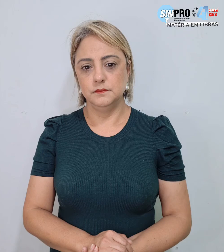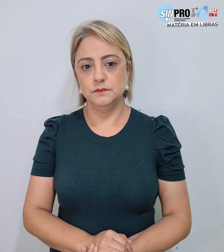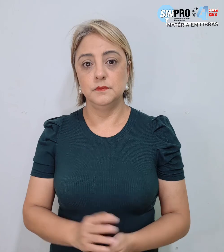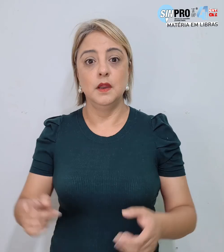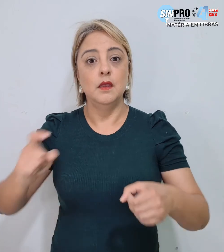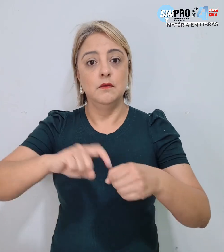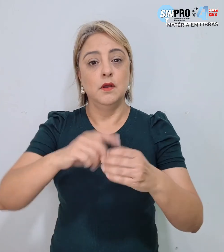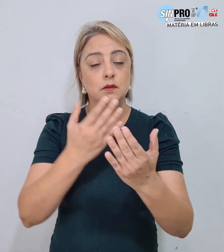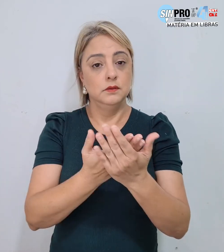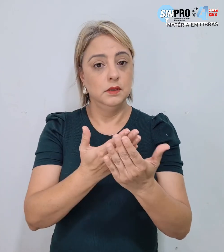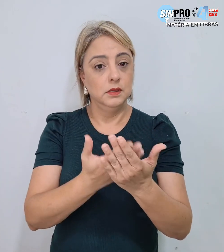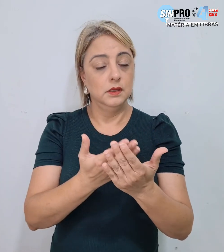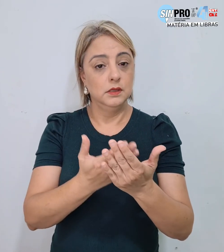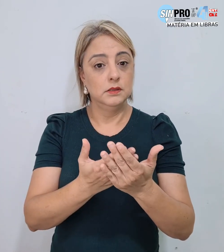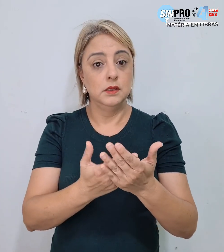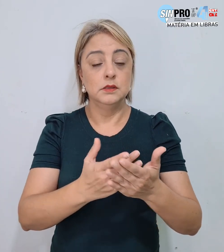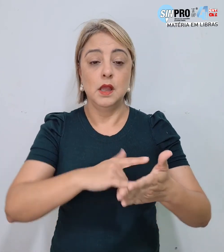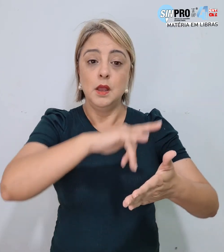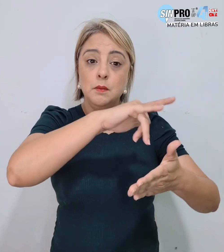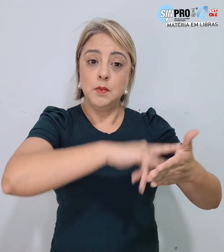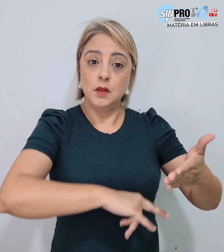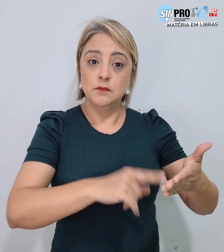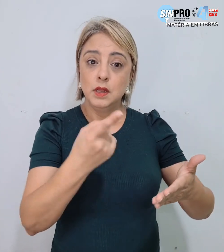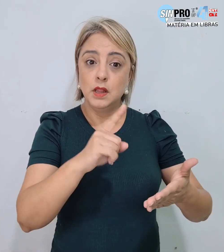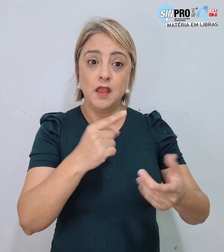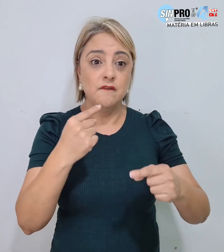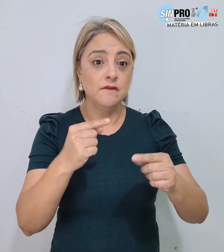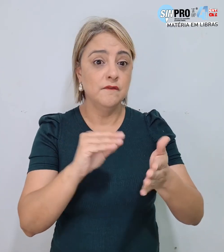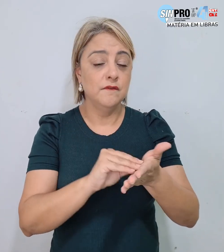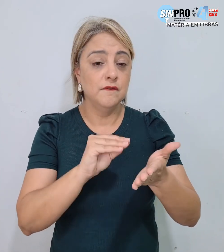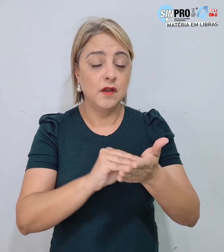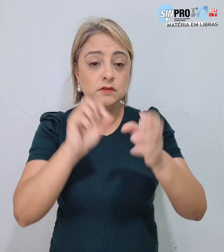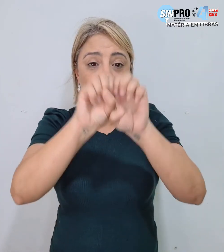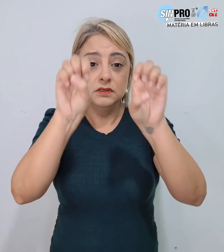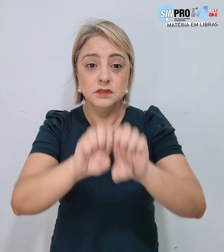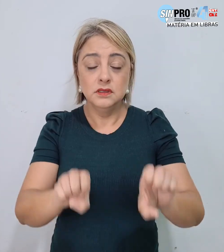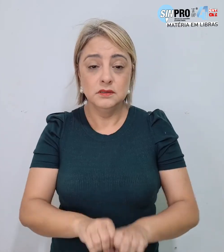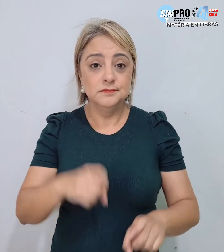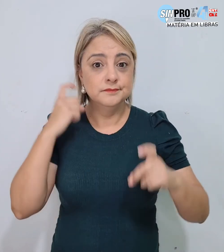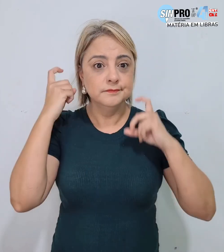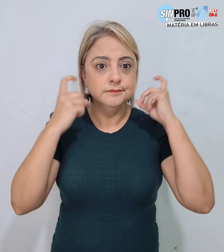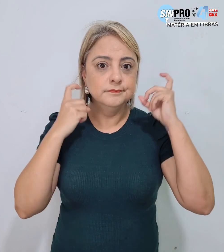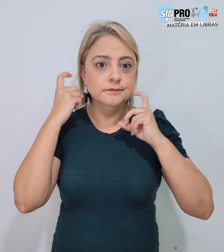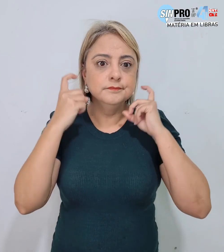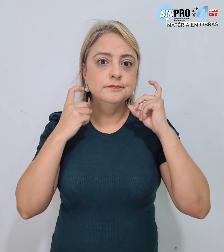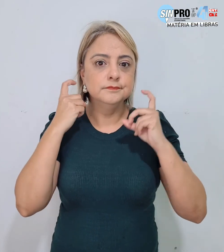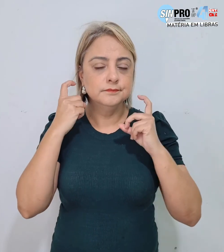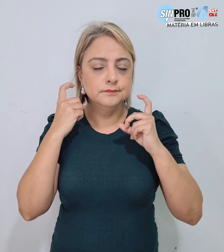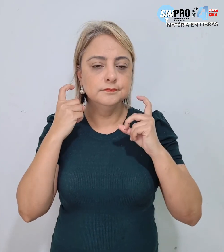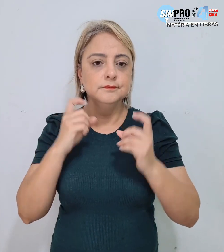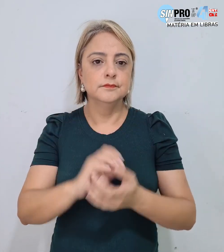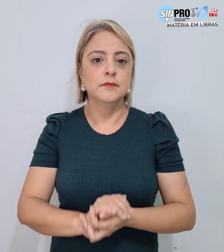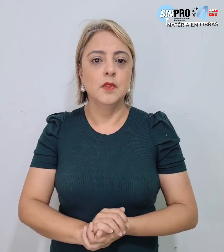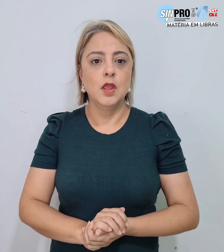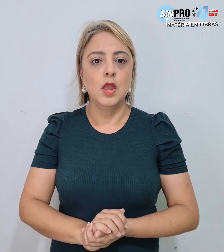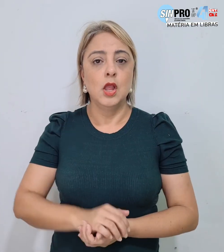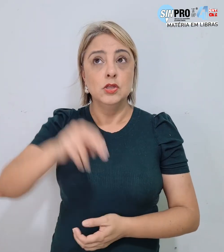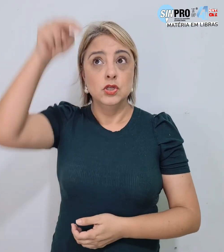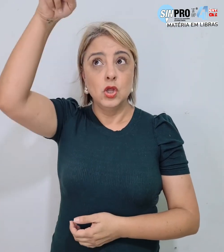de volta às aulas protocolos não cumpridos e falta de estrutura preocupam é de norte a